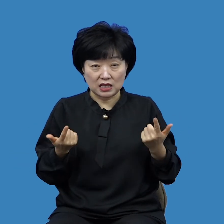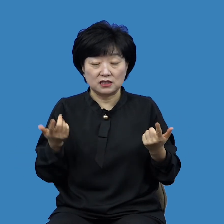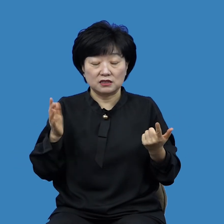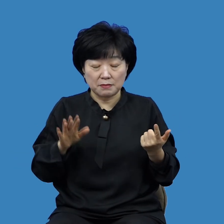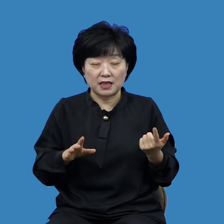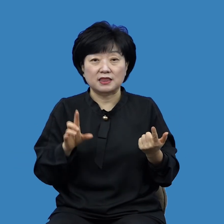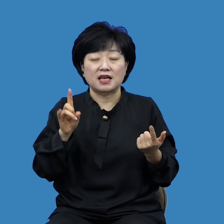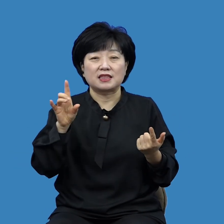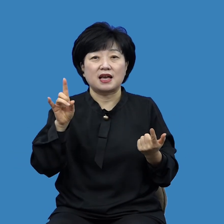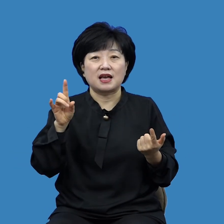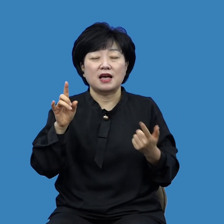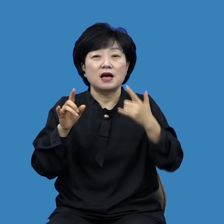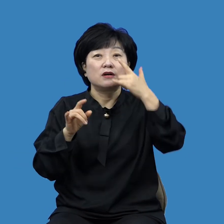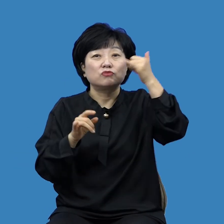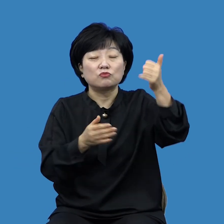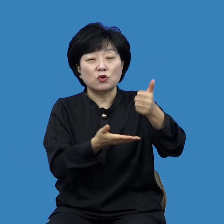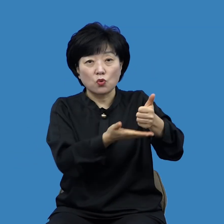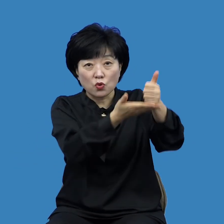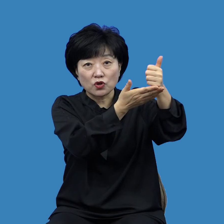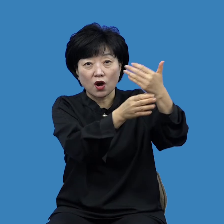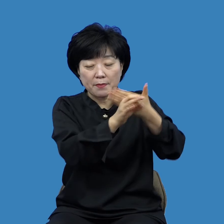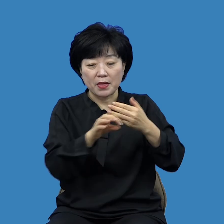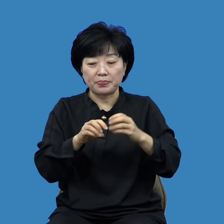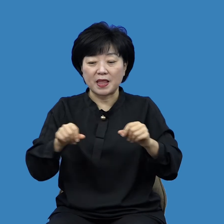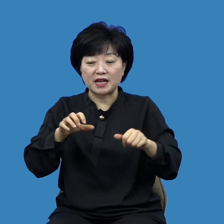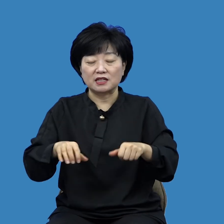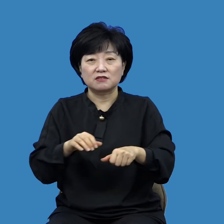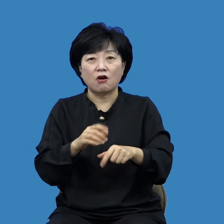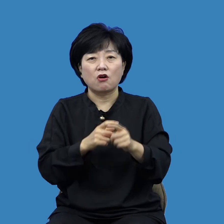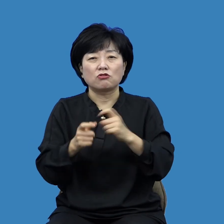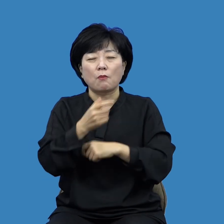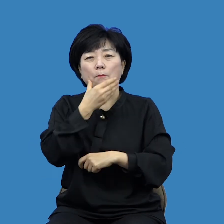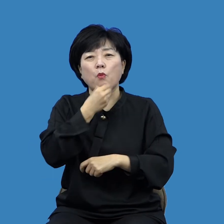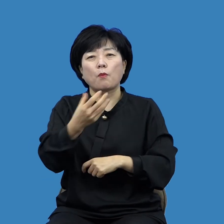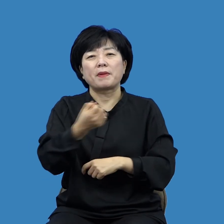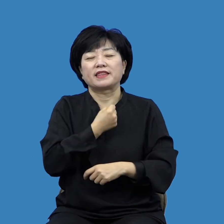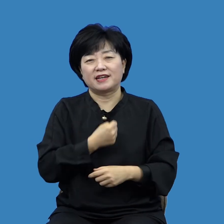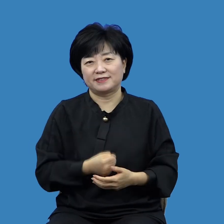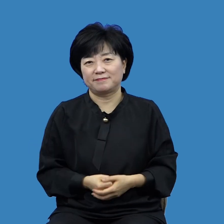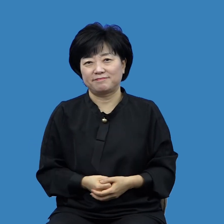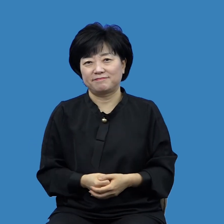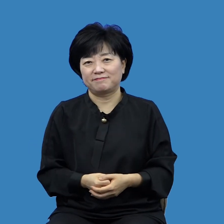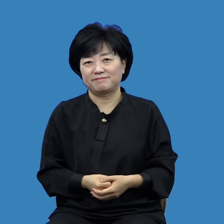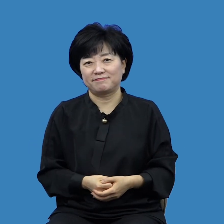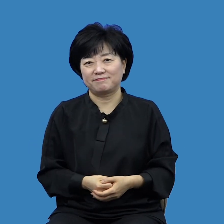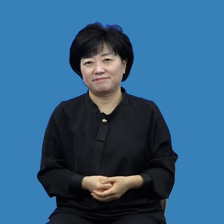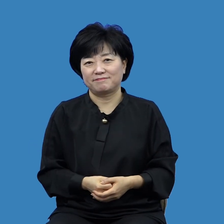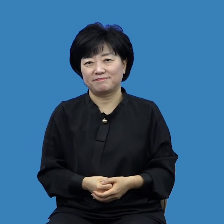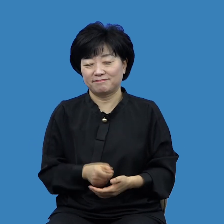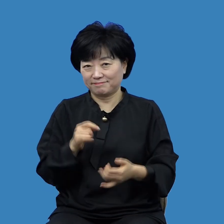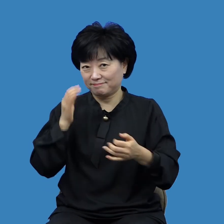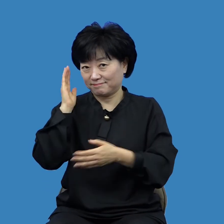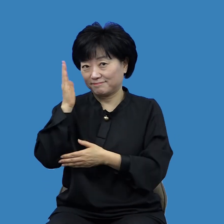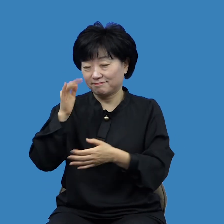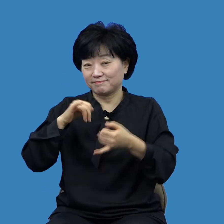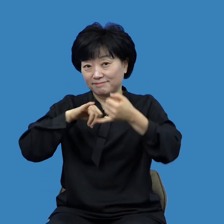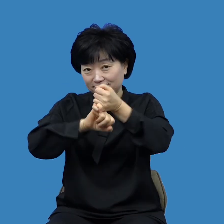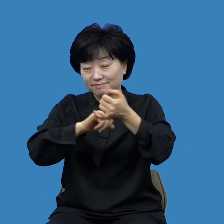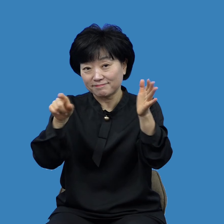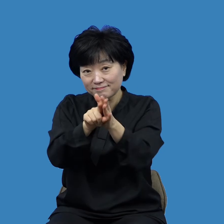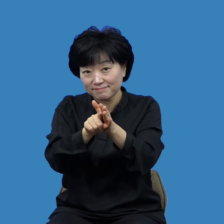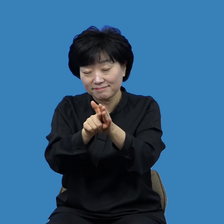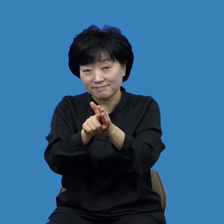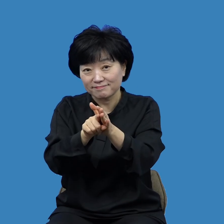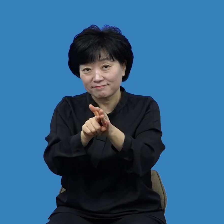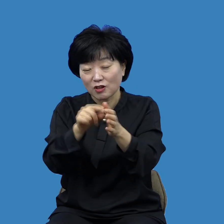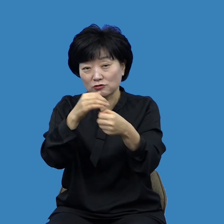가지는 분명해요. 부모를 공경하면 이 땅에서 네가 복을 받을 거라는 거야. 이 얘기 여러분 믿으십니까? 이 말씀?